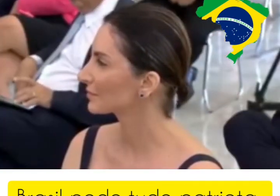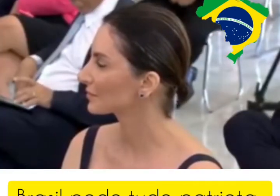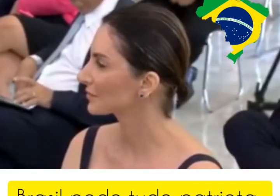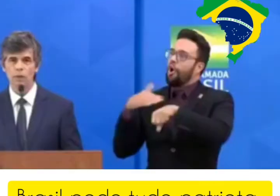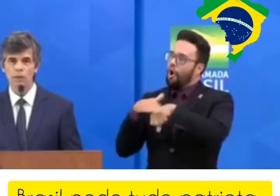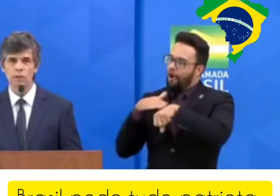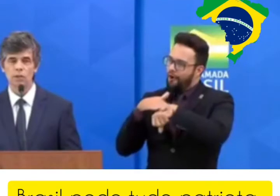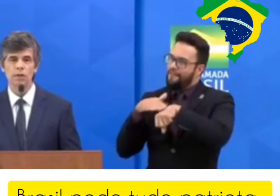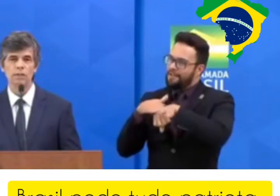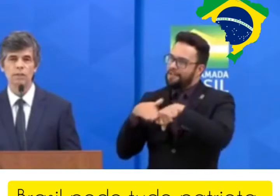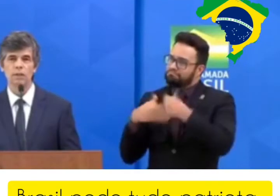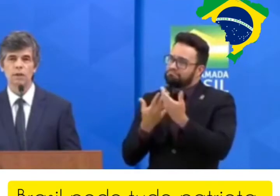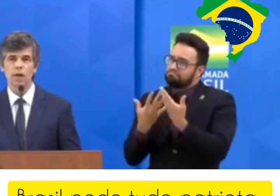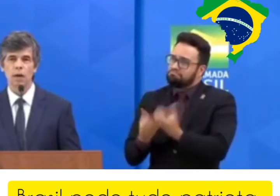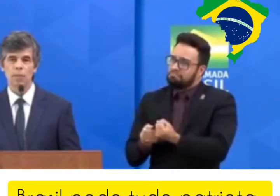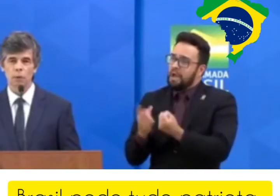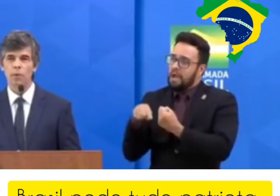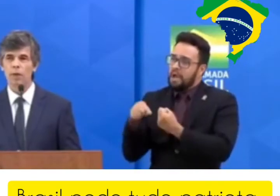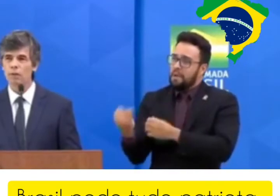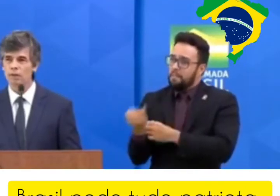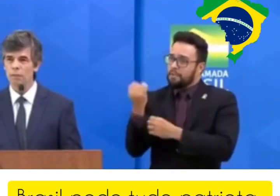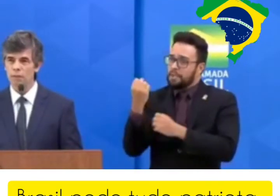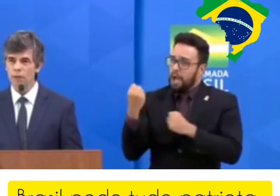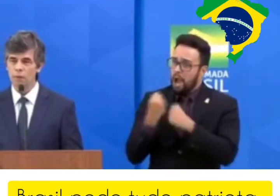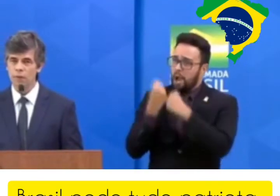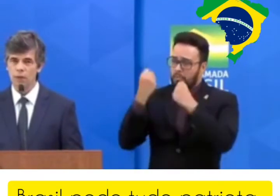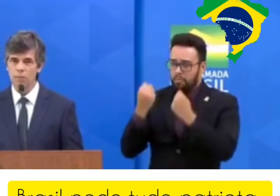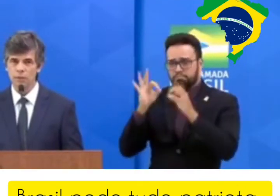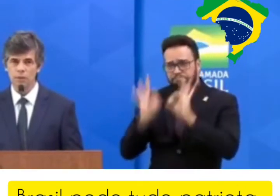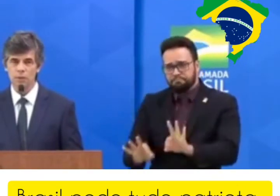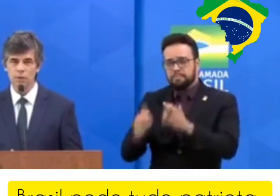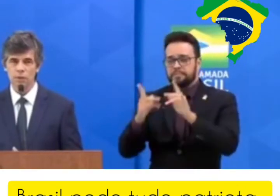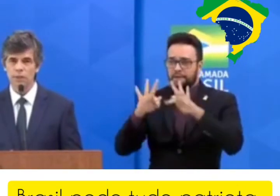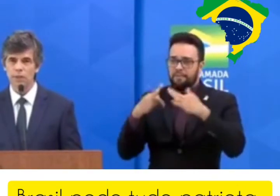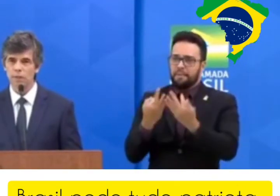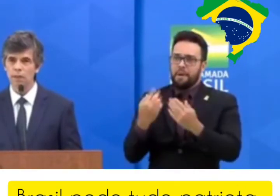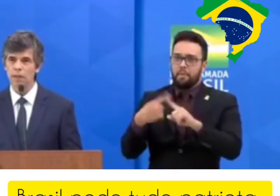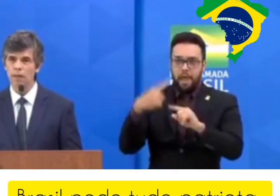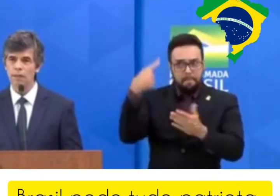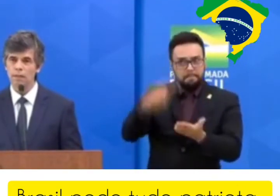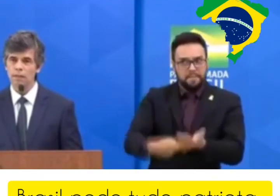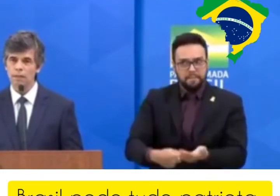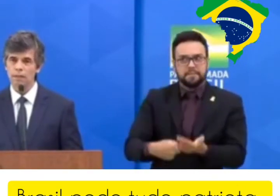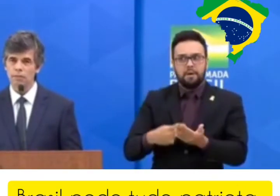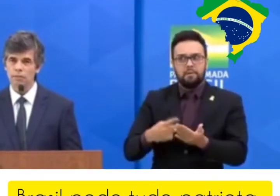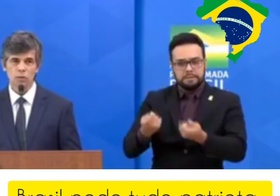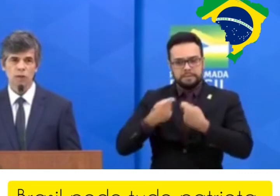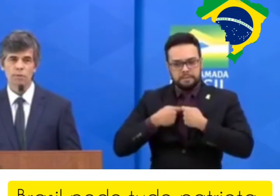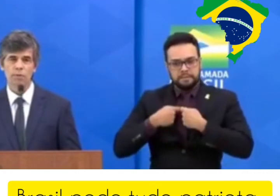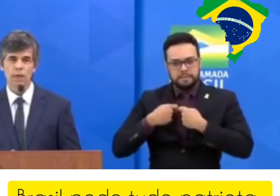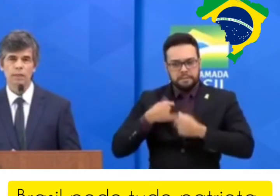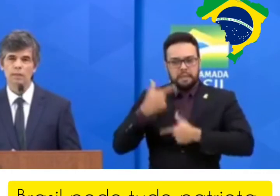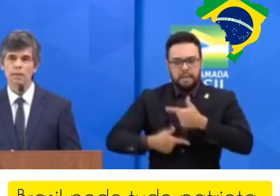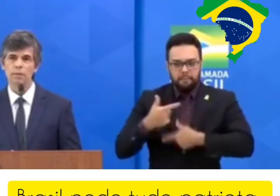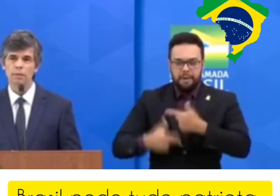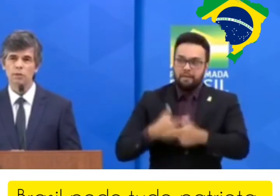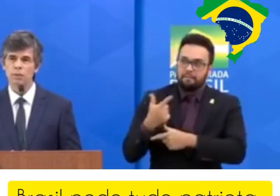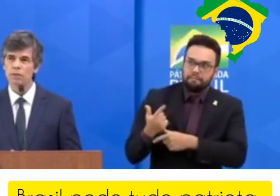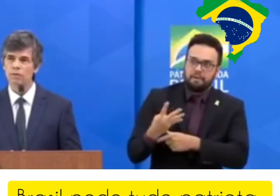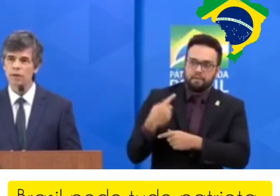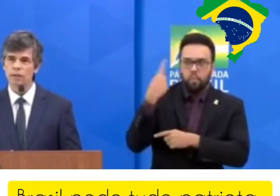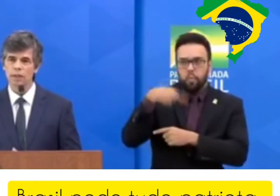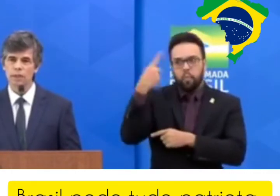posição, era muito importante que eu tivesse apoio pleno da família, porque é uma missão que te obriga a trabalhar 24/7,